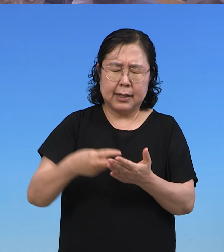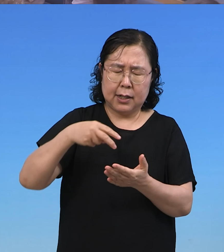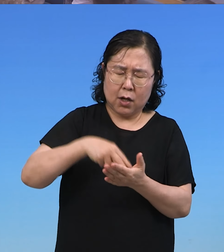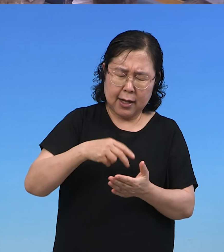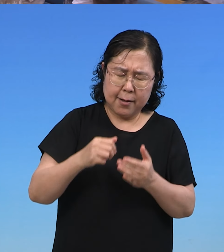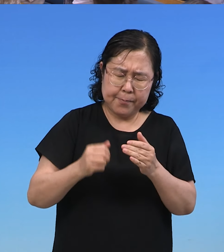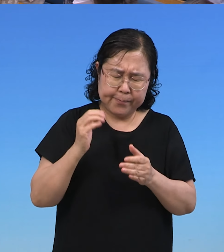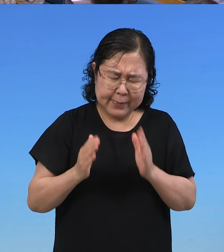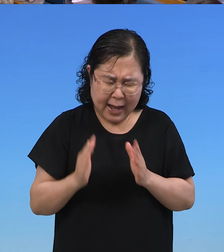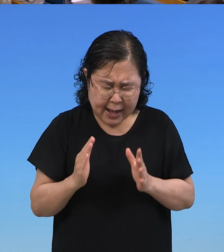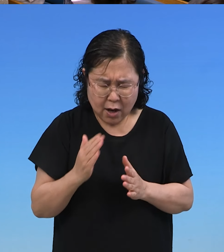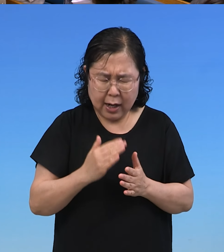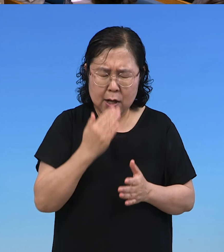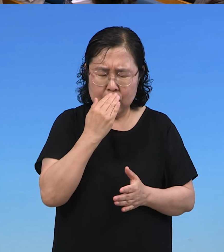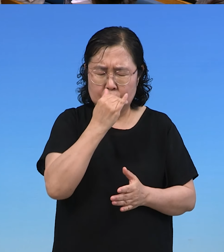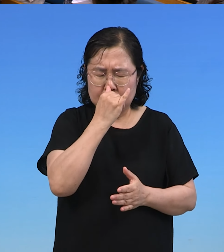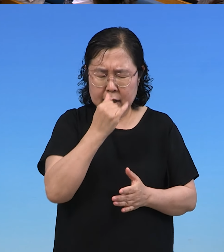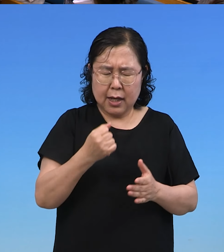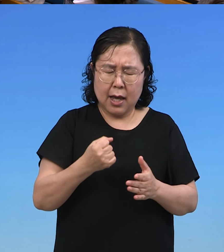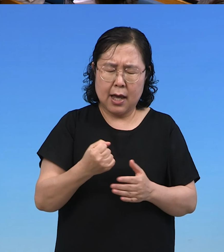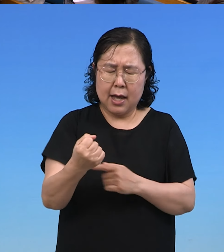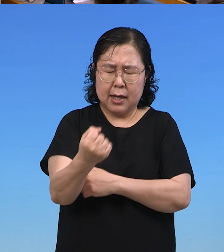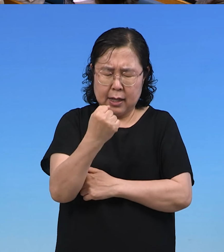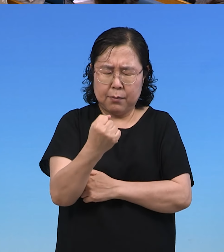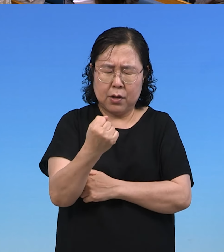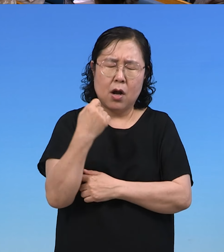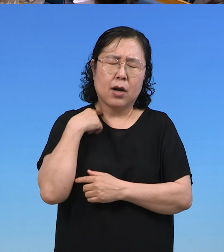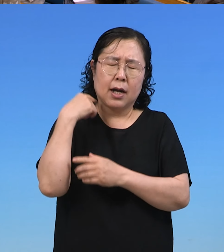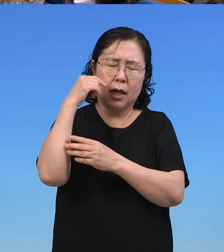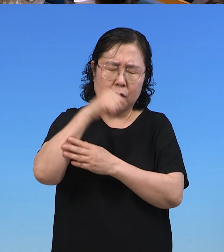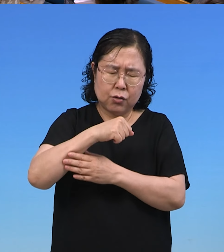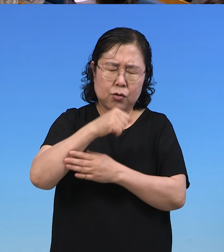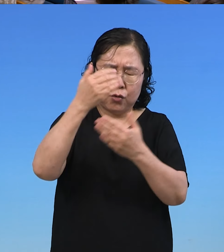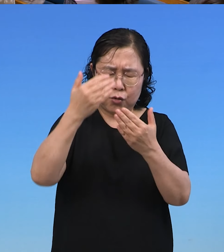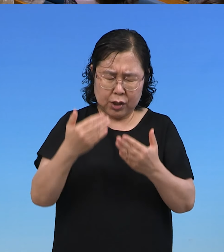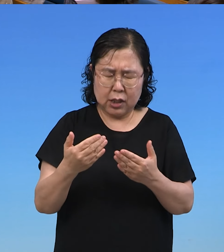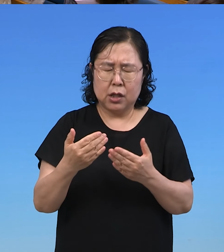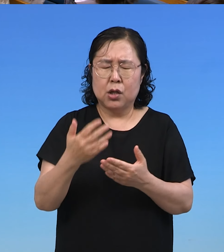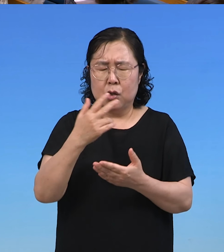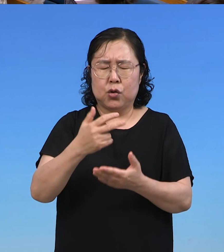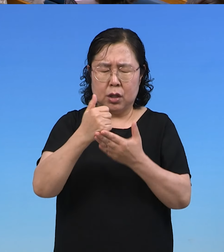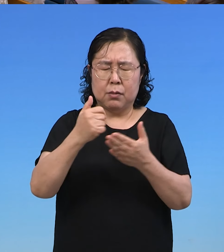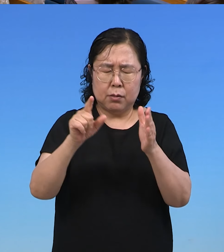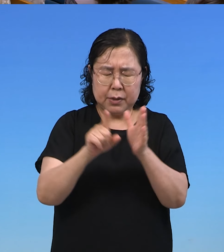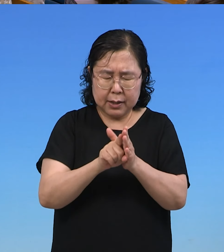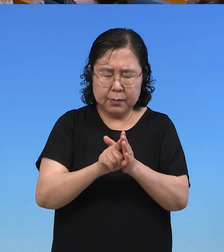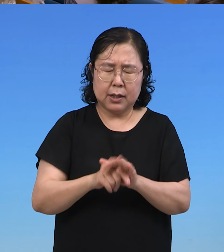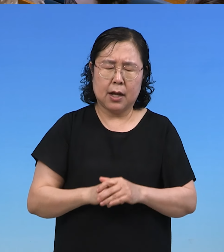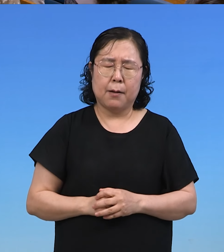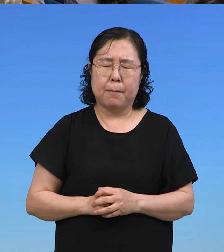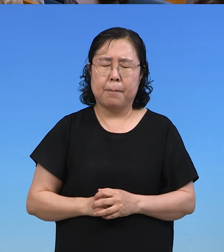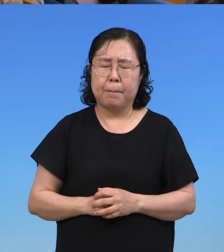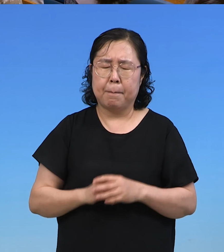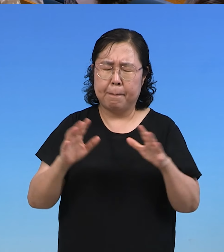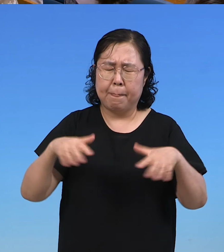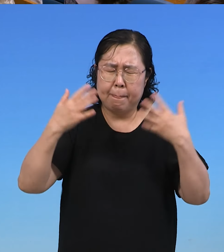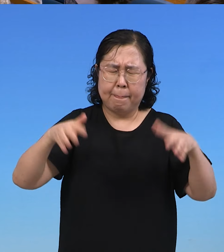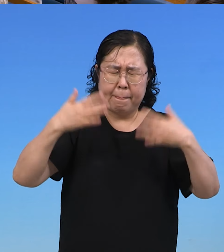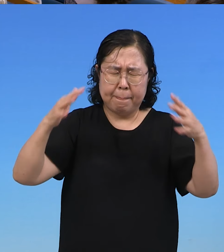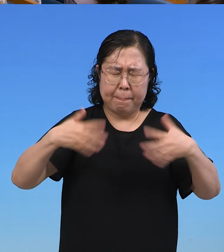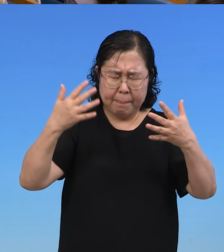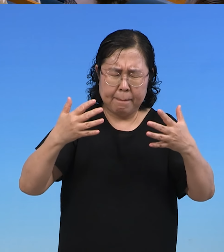있도록 동력을 허락하신 분이 주님이신 줄 믿습니다. 하나님, 바람에 나는 겨와